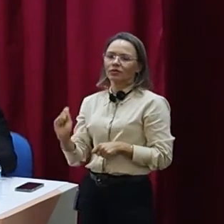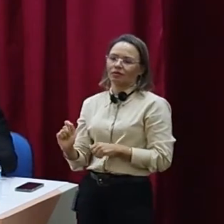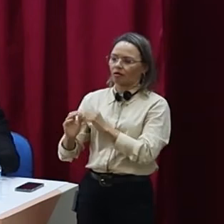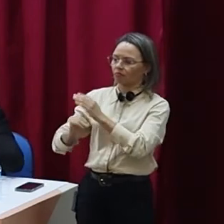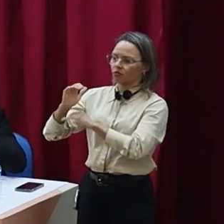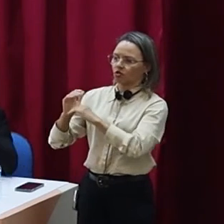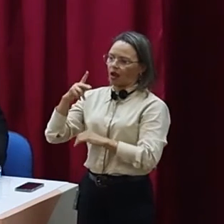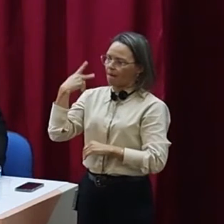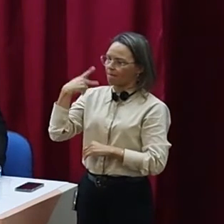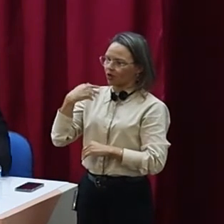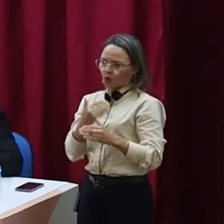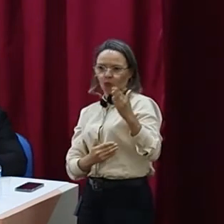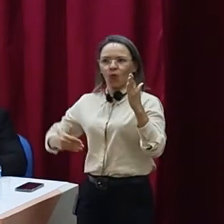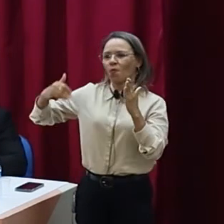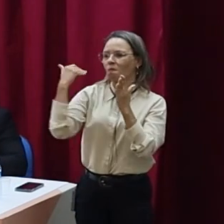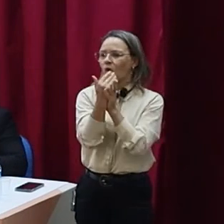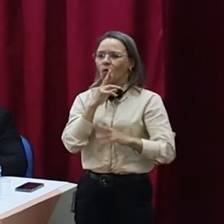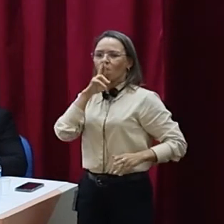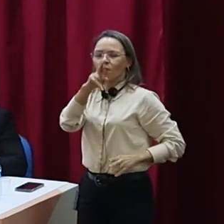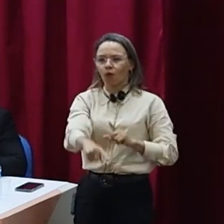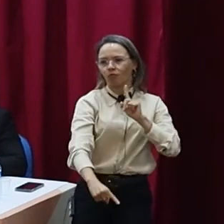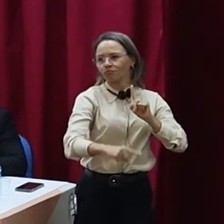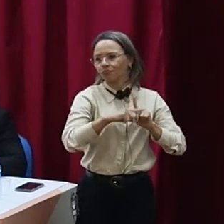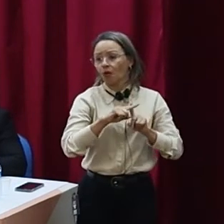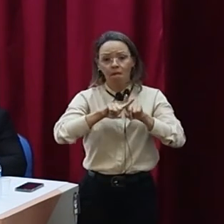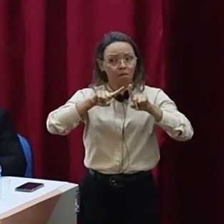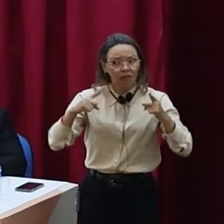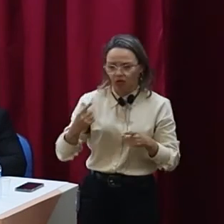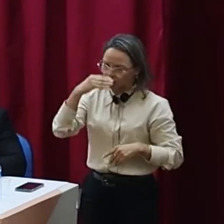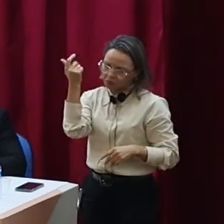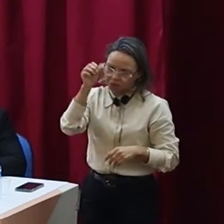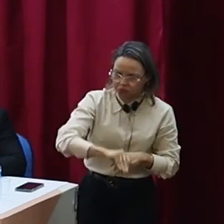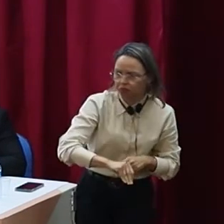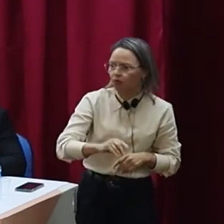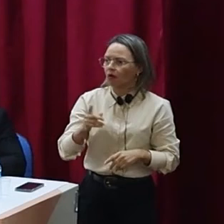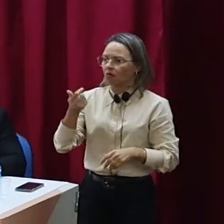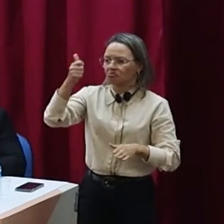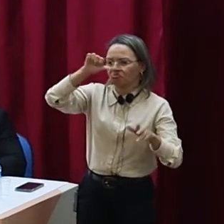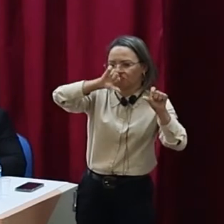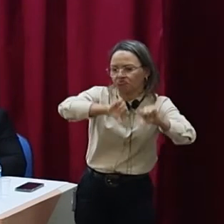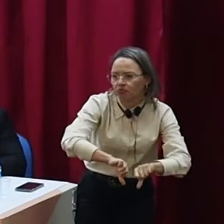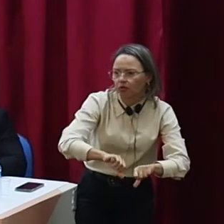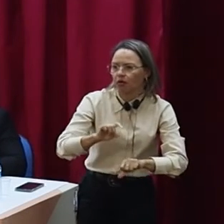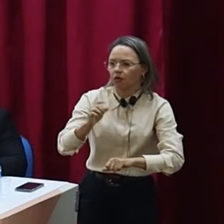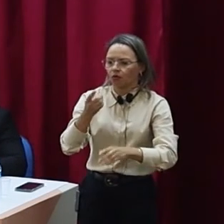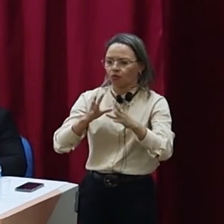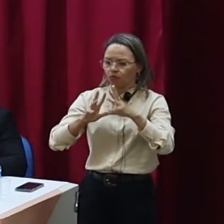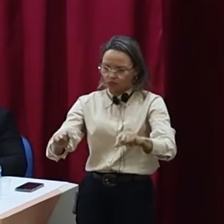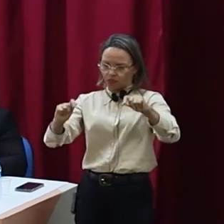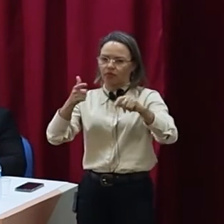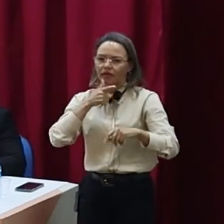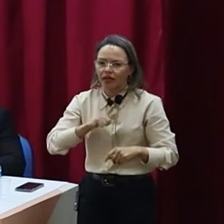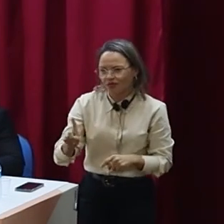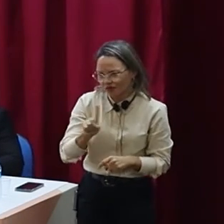as políticas públicas alcancem seu objetivo, mas que não causem um efeito colateral de aceleração do desaparecimento dessas